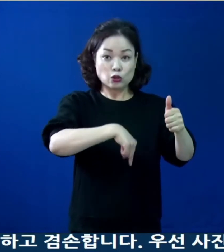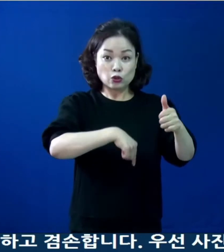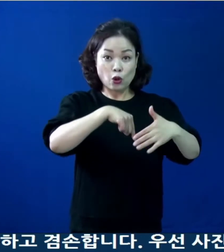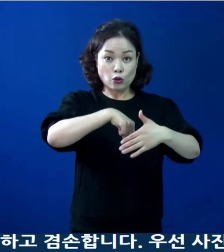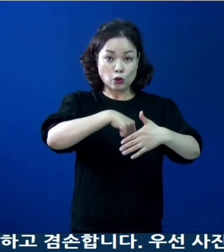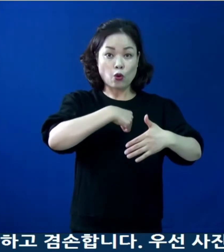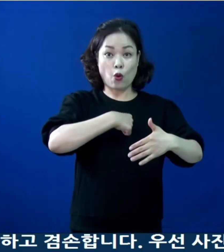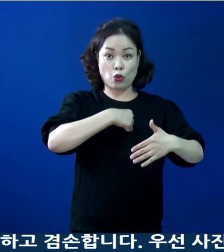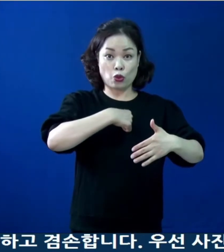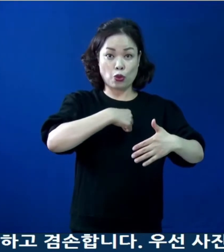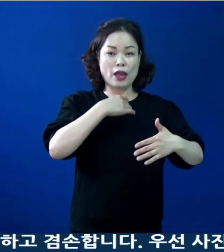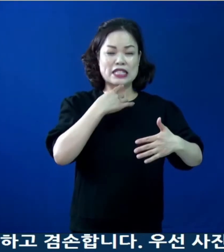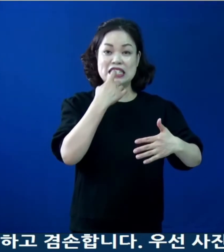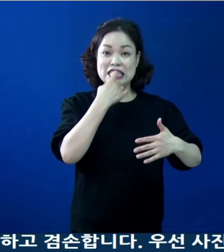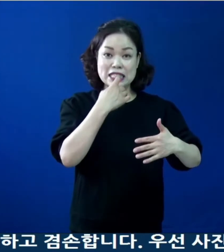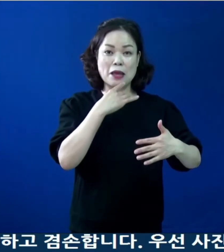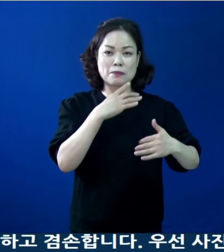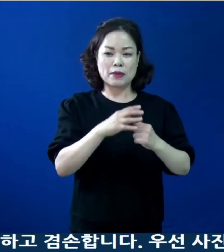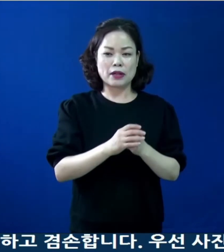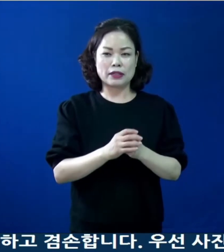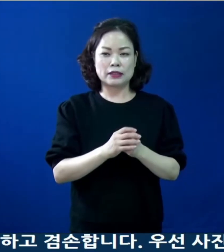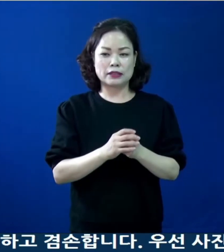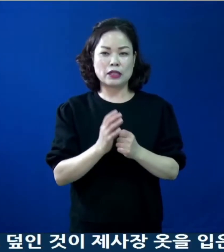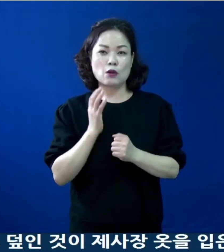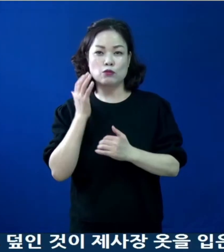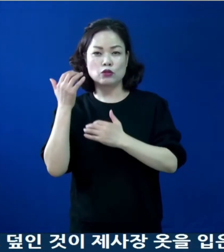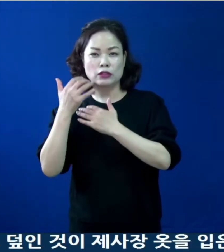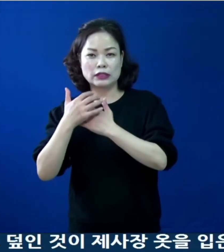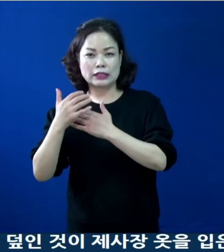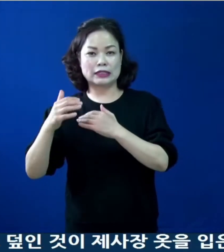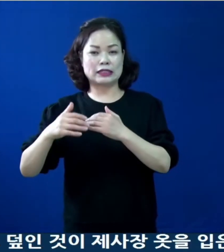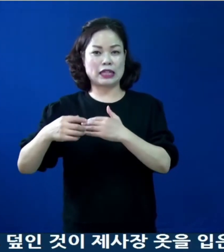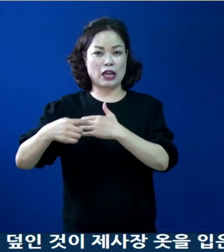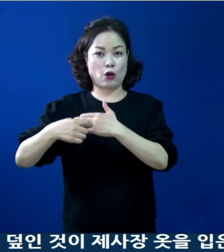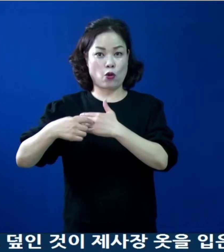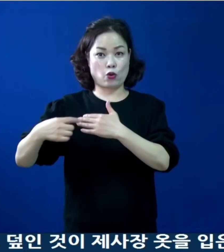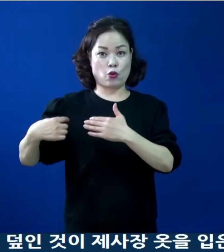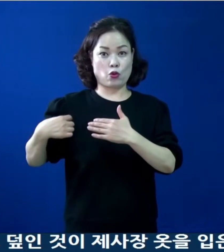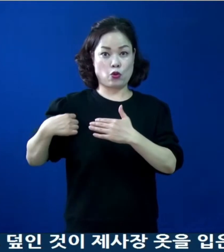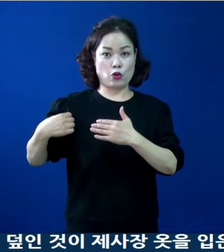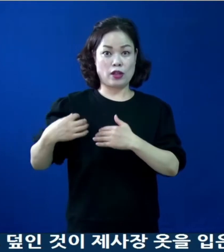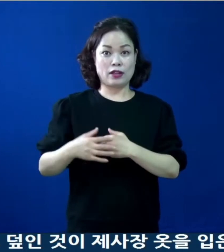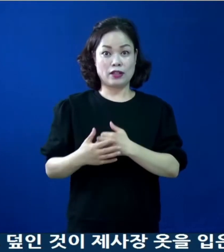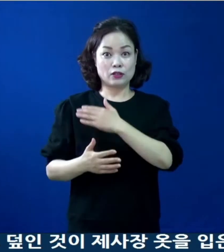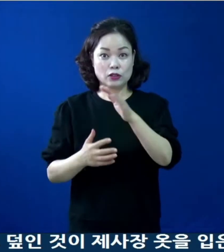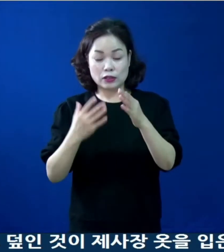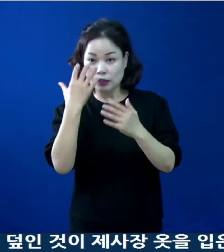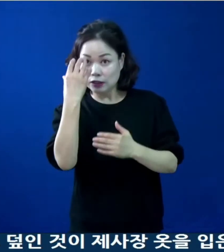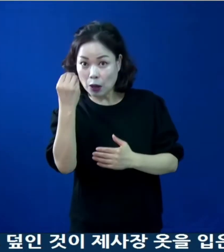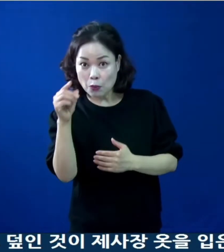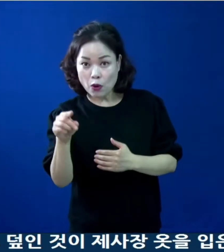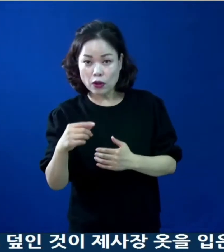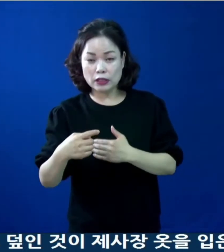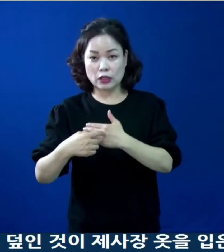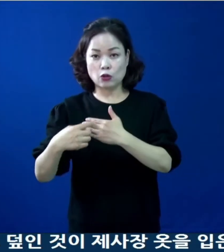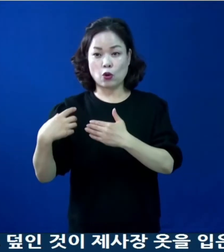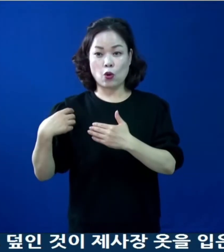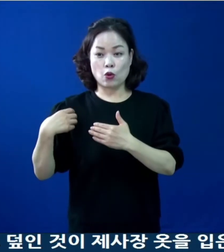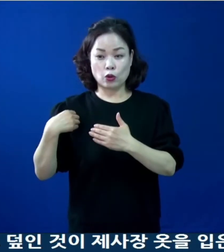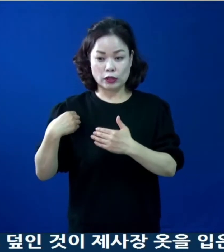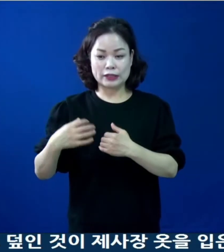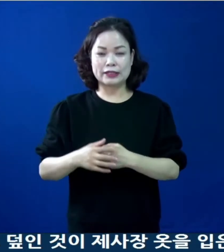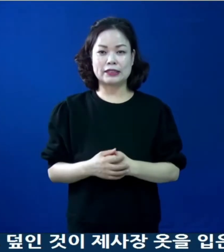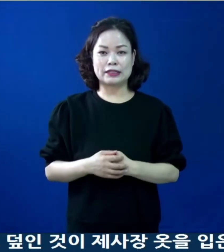게 속옷이고요, 그 위에 푸른색 옷이 겉옷입니다. 여러분이 눈여겨봐야 될 것은 겉옷 위에